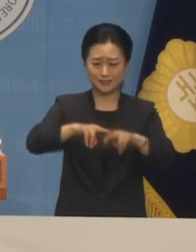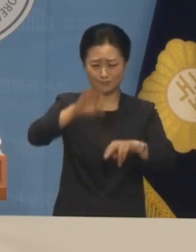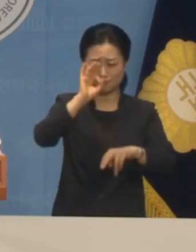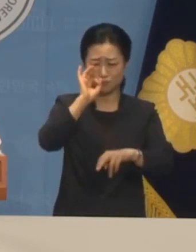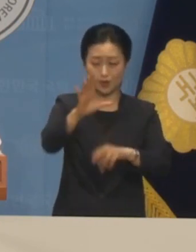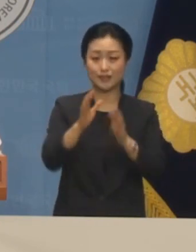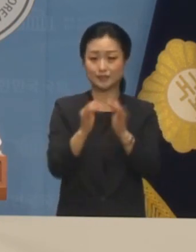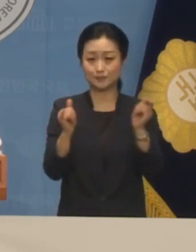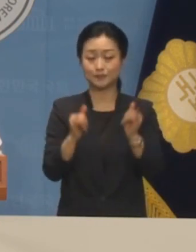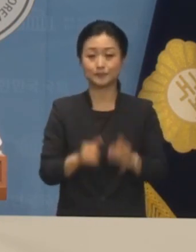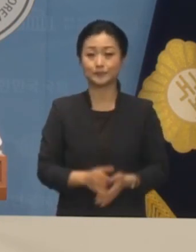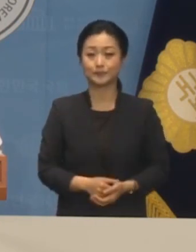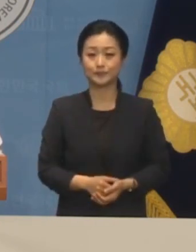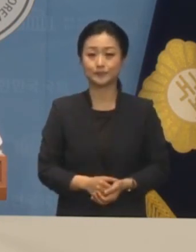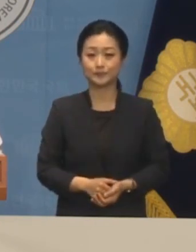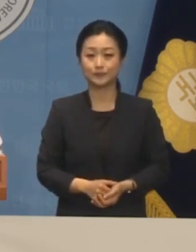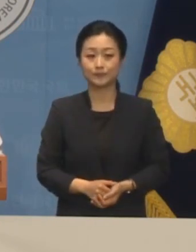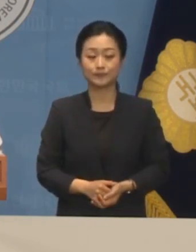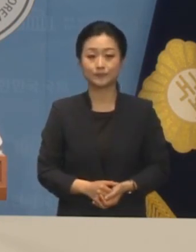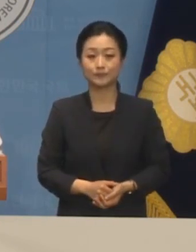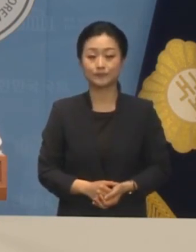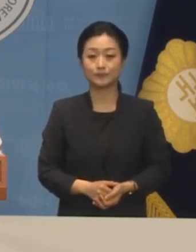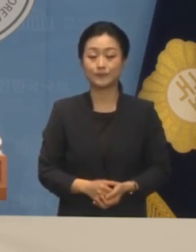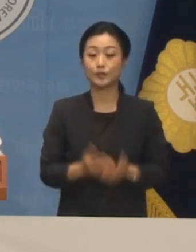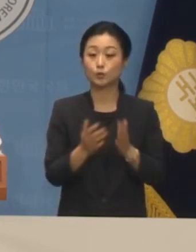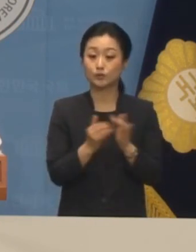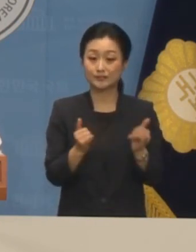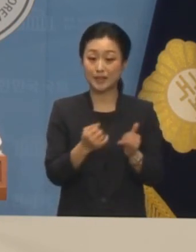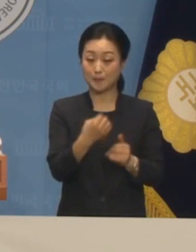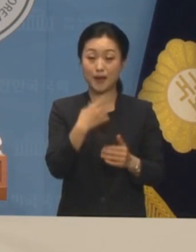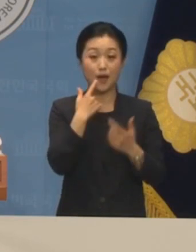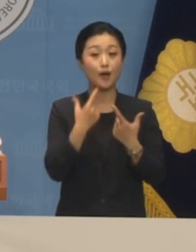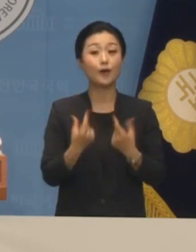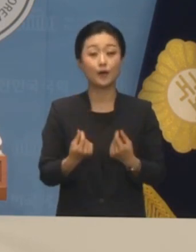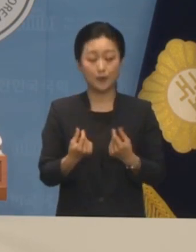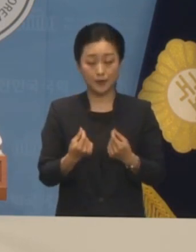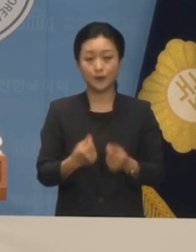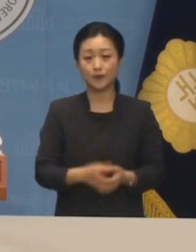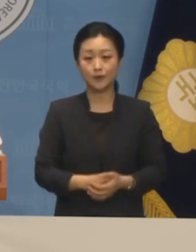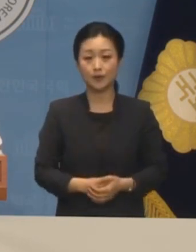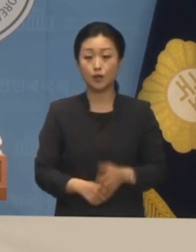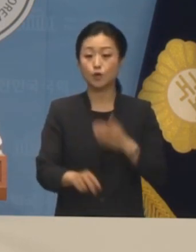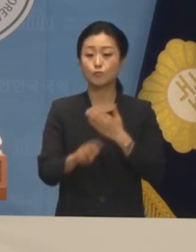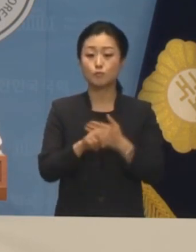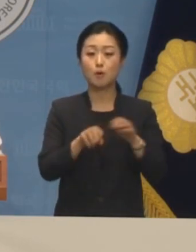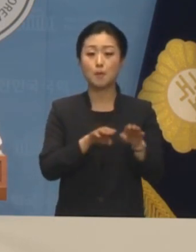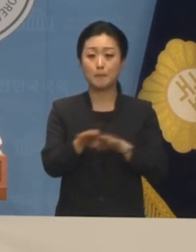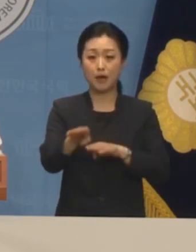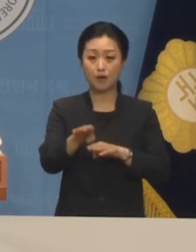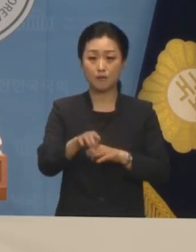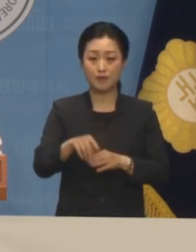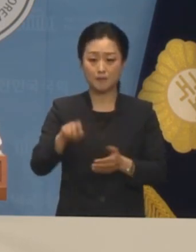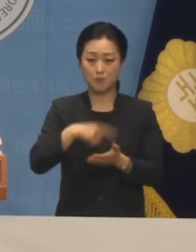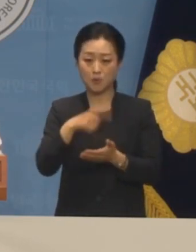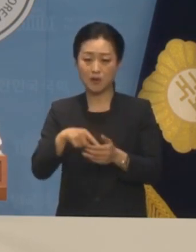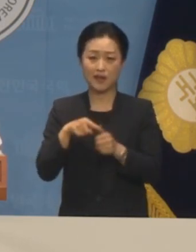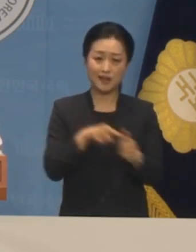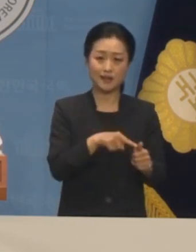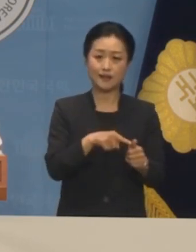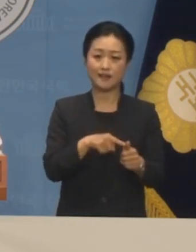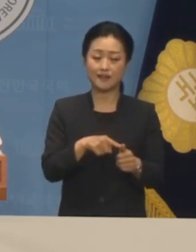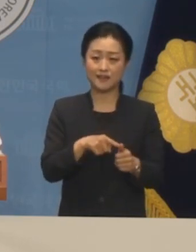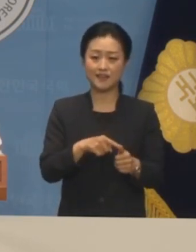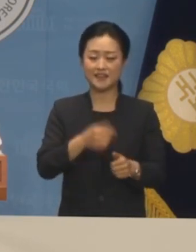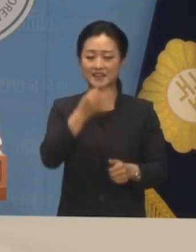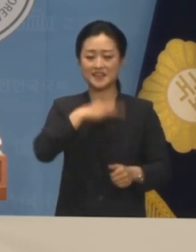될 사람입니다 앞에서도 우리 들이 언급이 있었습니다만 불법의 손배 폭탄이 특효약